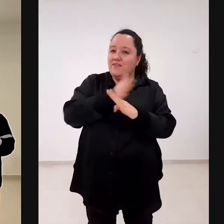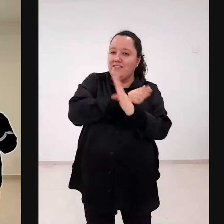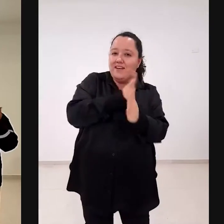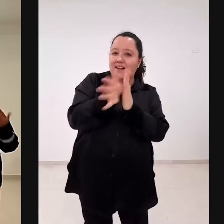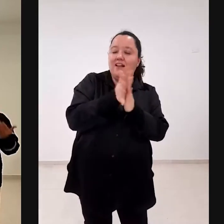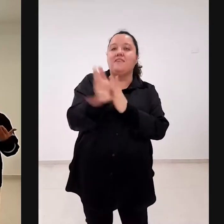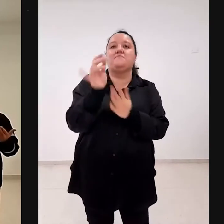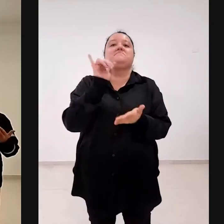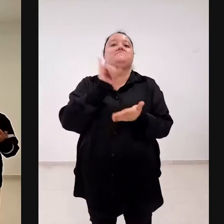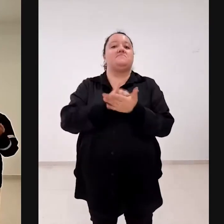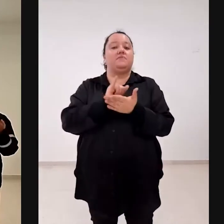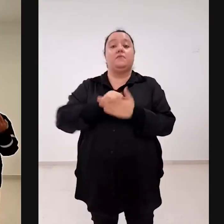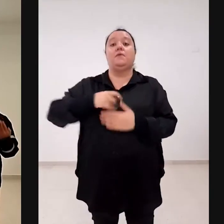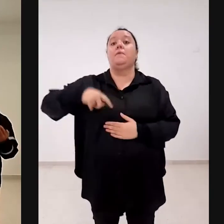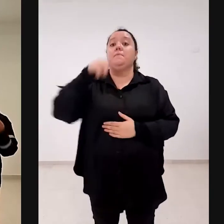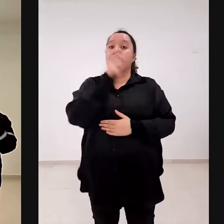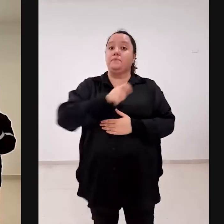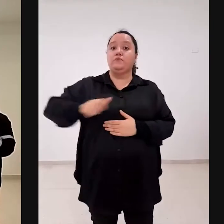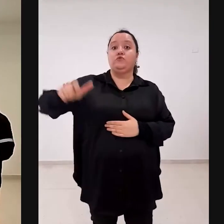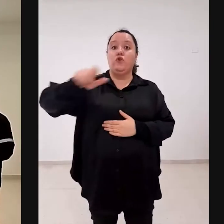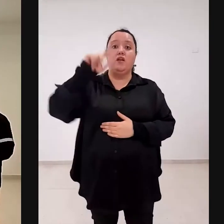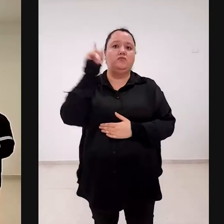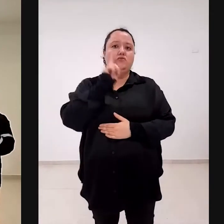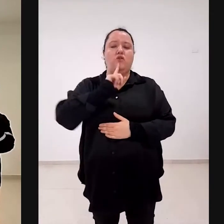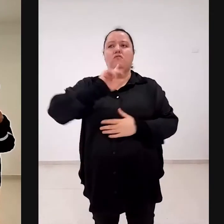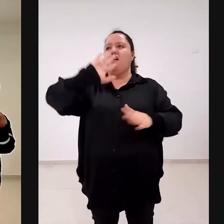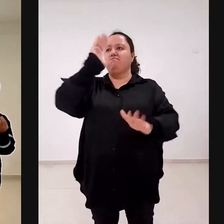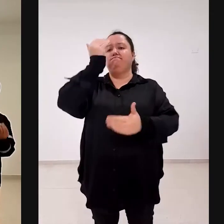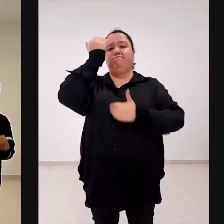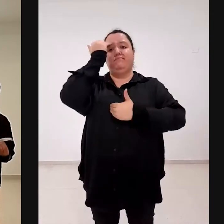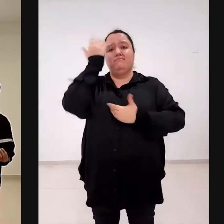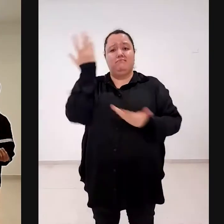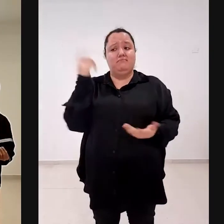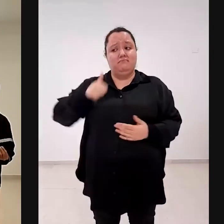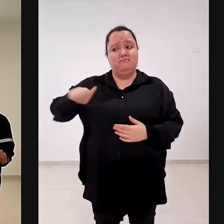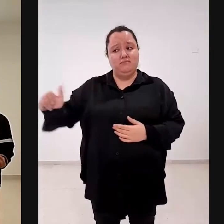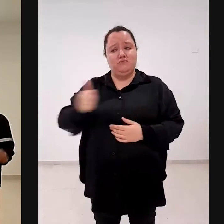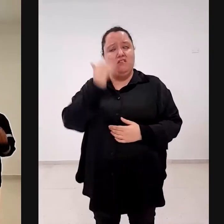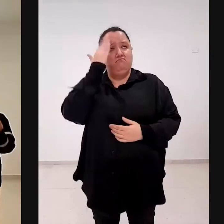las personas sordas con ellos